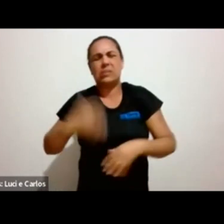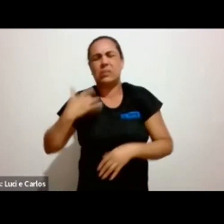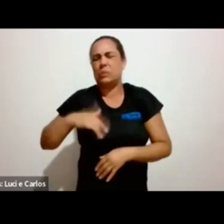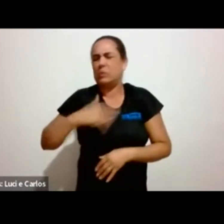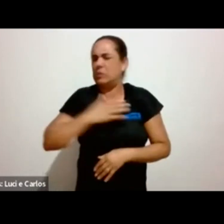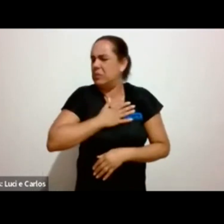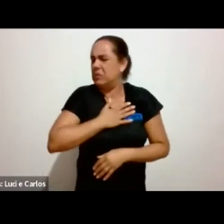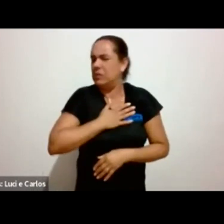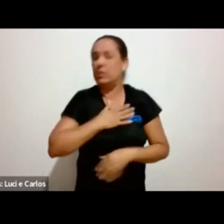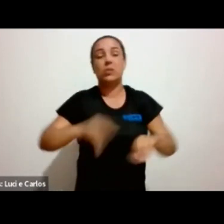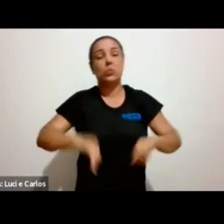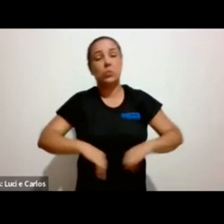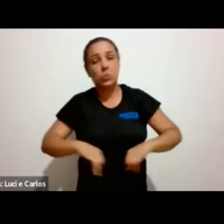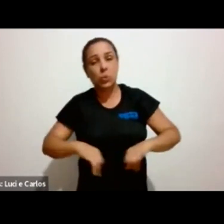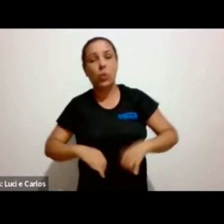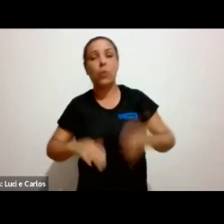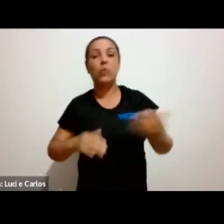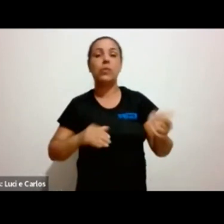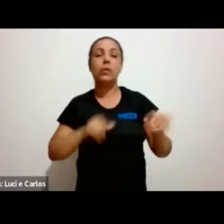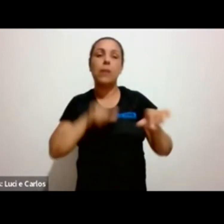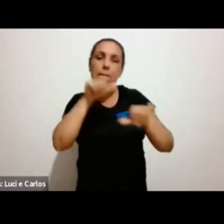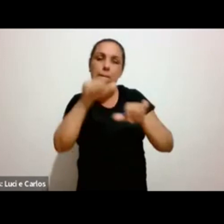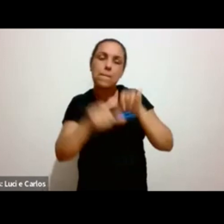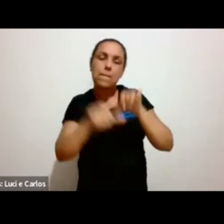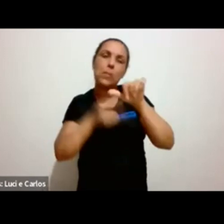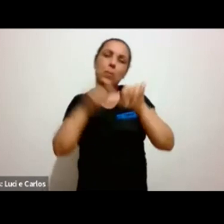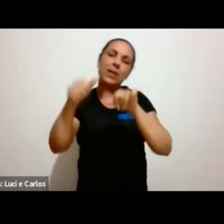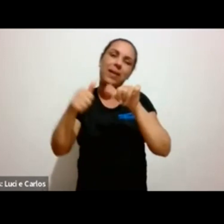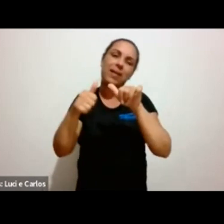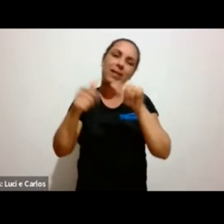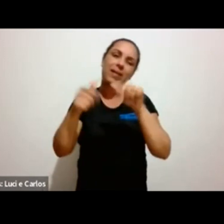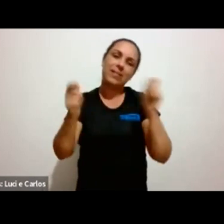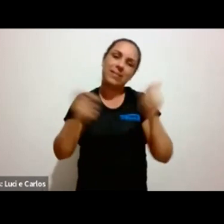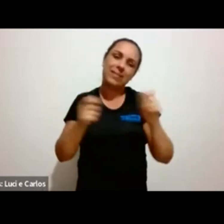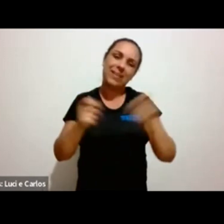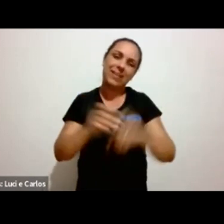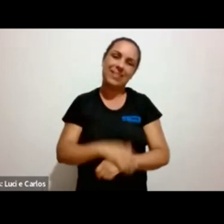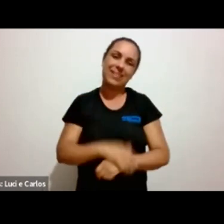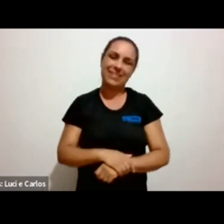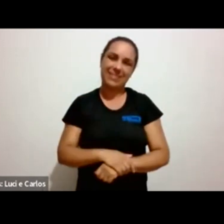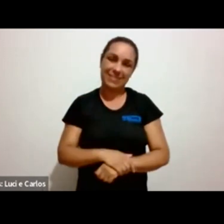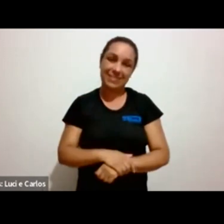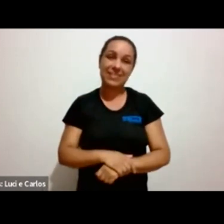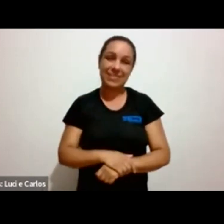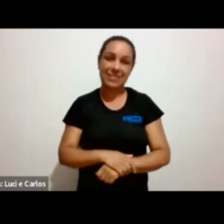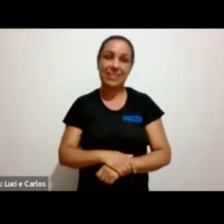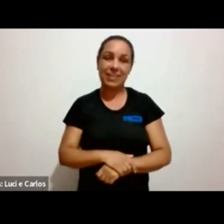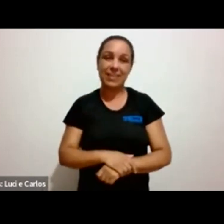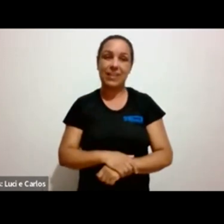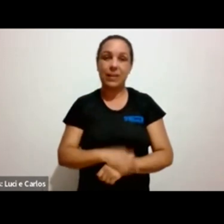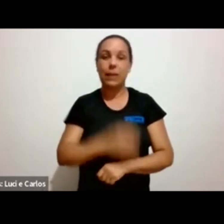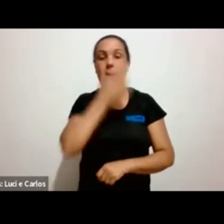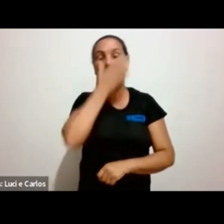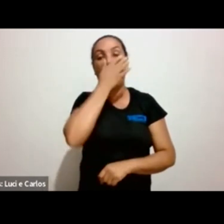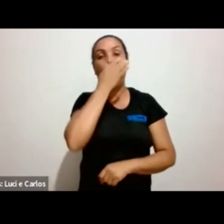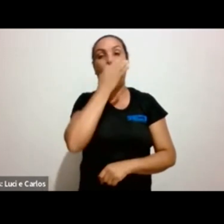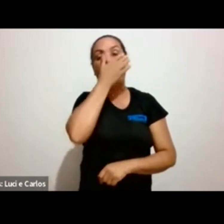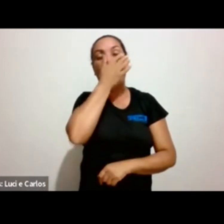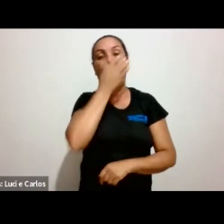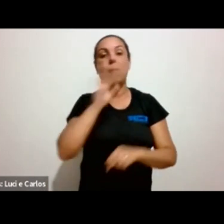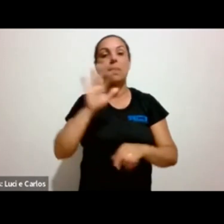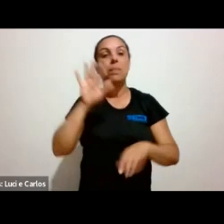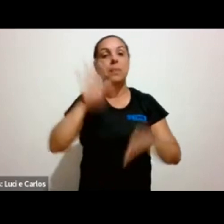Uma coisa, inclusive, que sempre me perguntam, e as pessoas comentam muito, né? Quase não